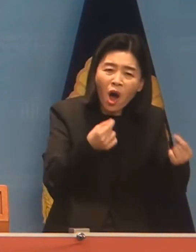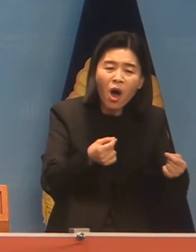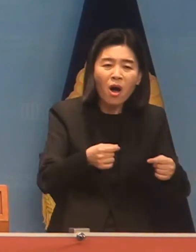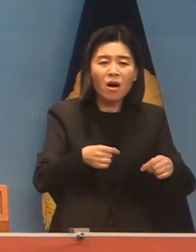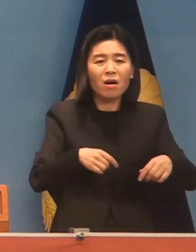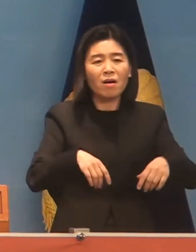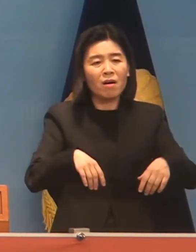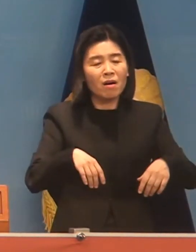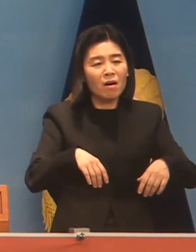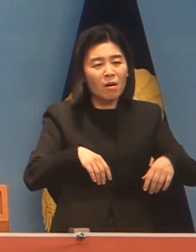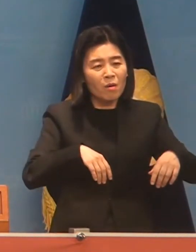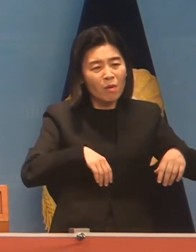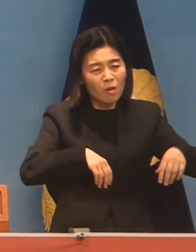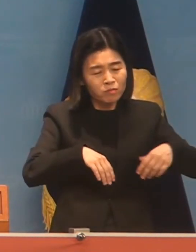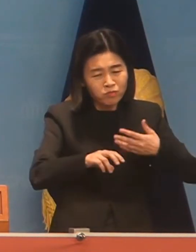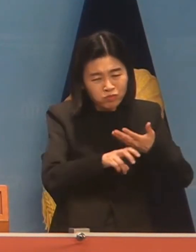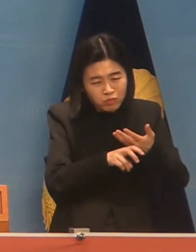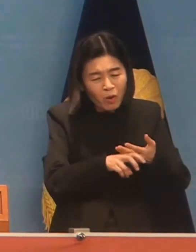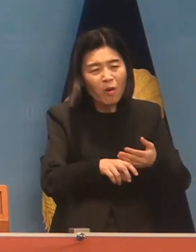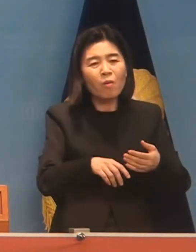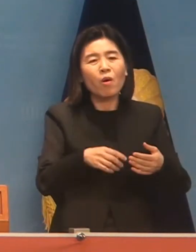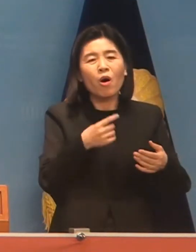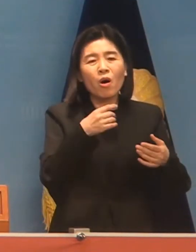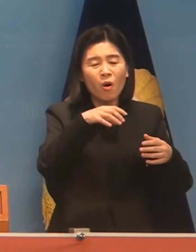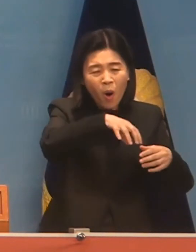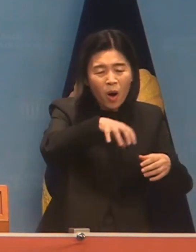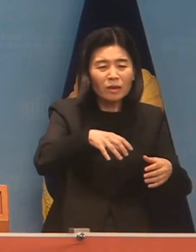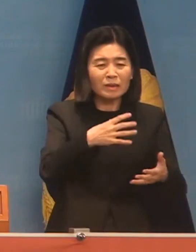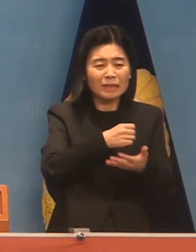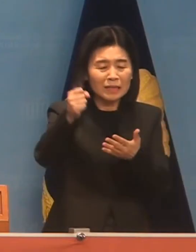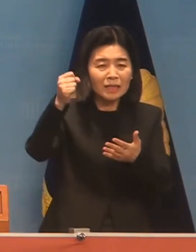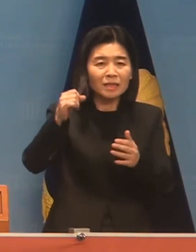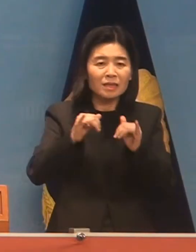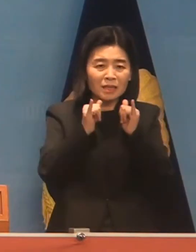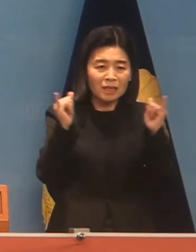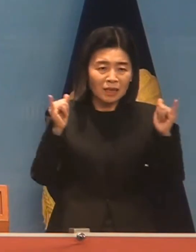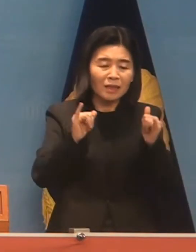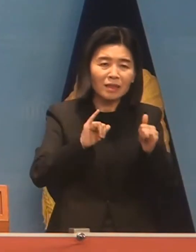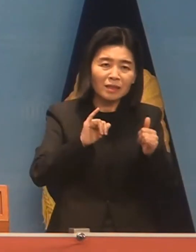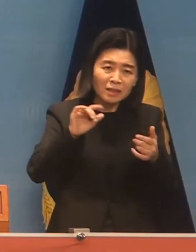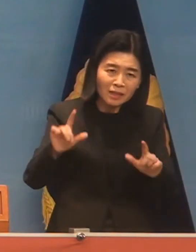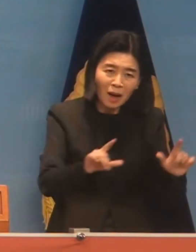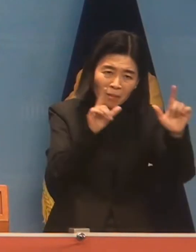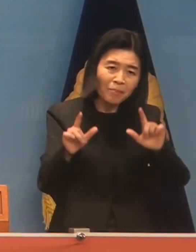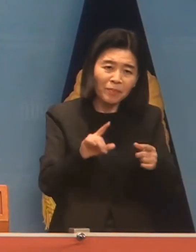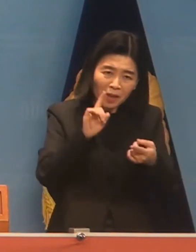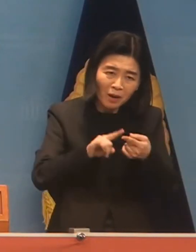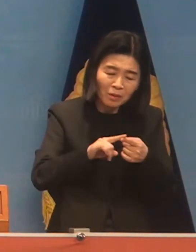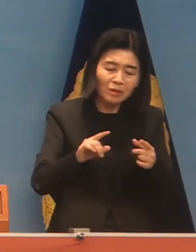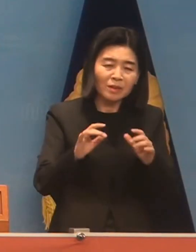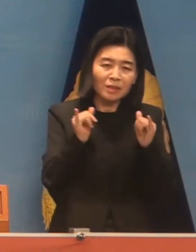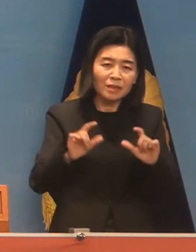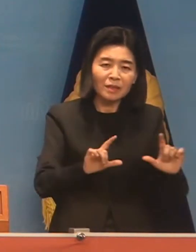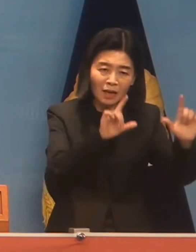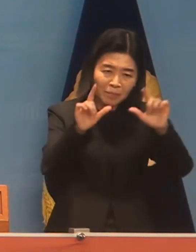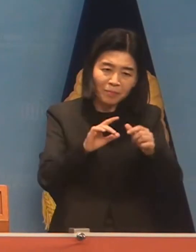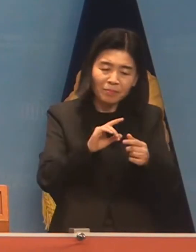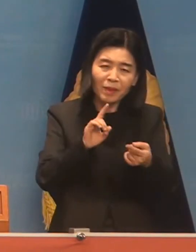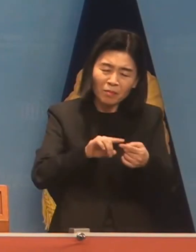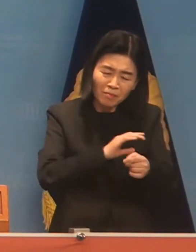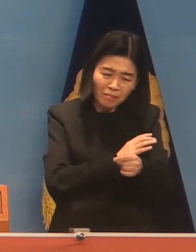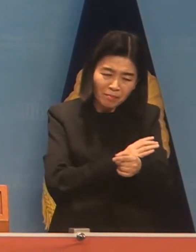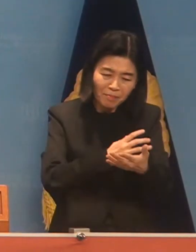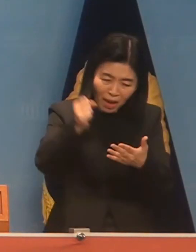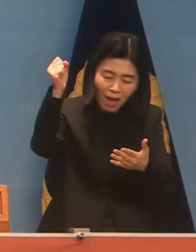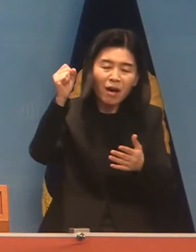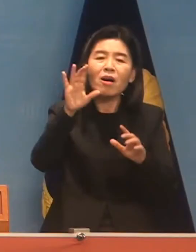백화점에서 착취와 탄압에 최소한의 인간다운 삶마저 빼앗기고 있는 것이 지금의 현실입니다. 국민의